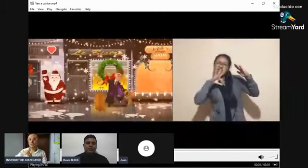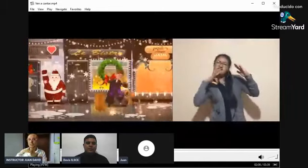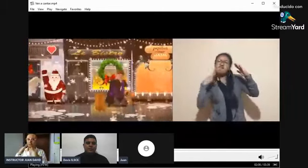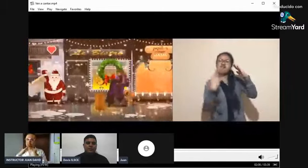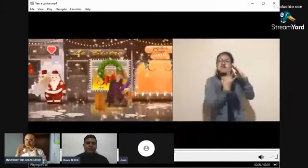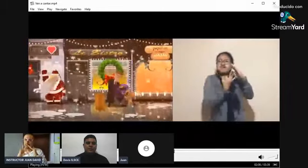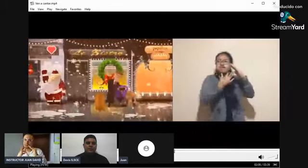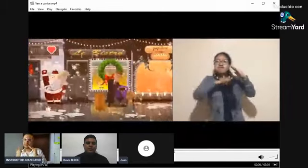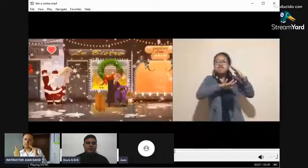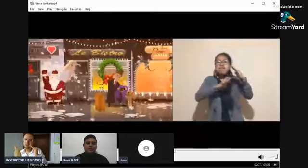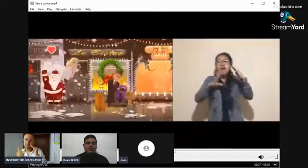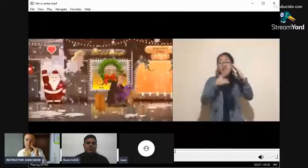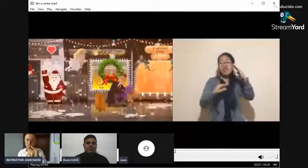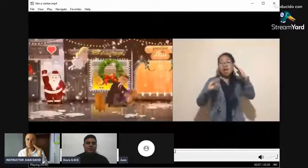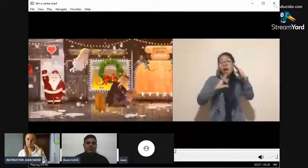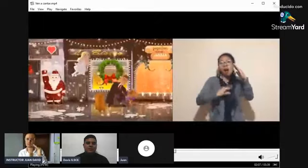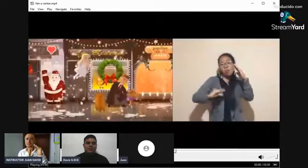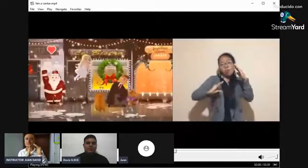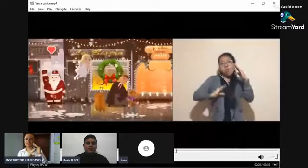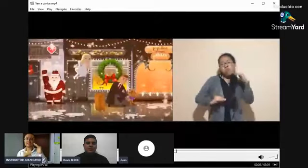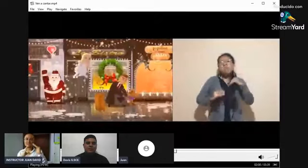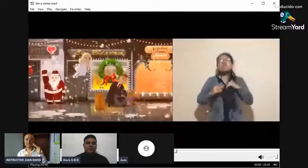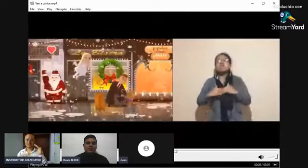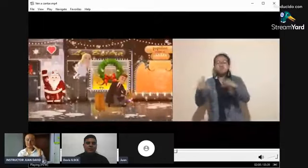Navidad. Vuelve a casa, vuelve al hogar.